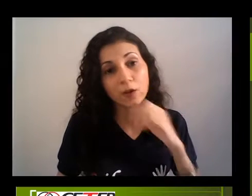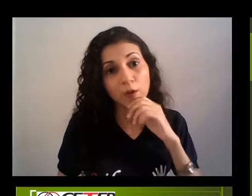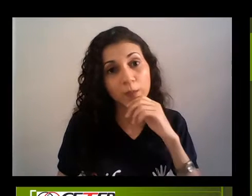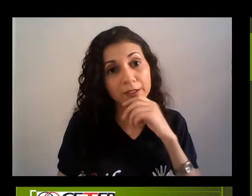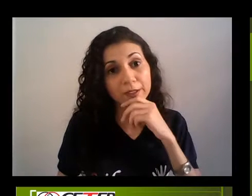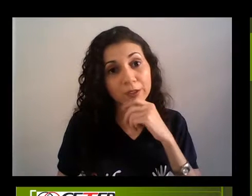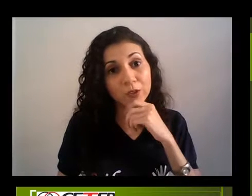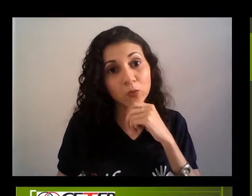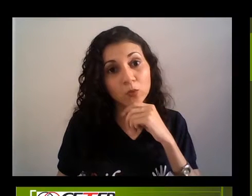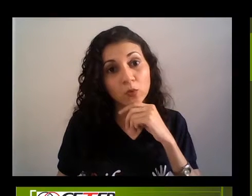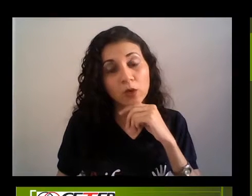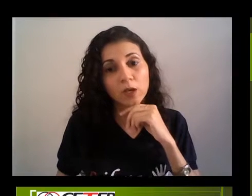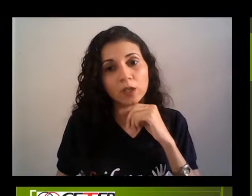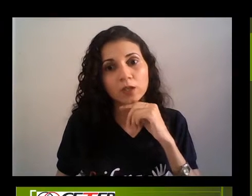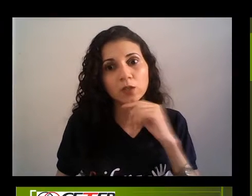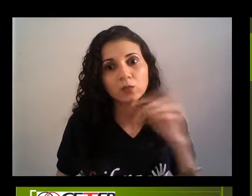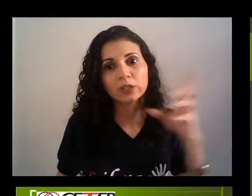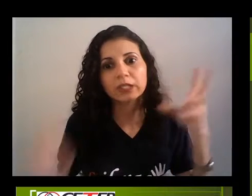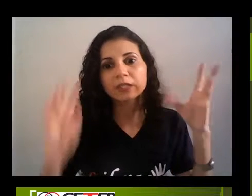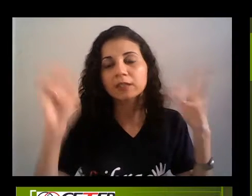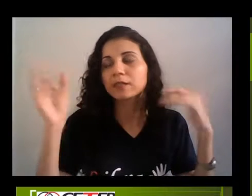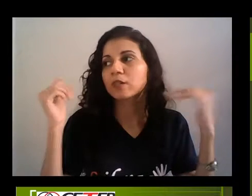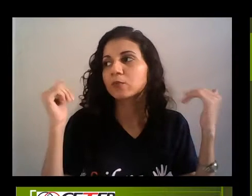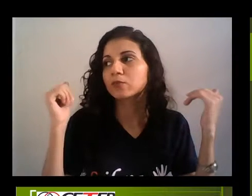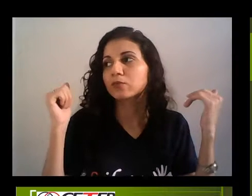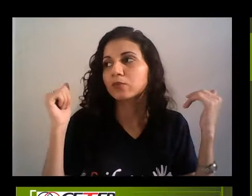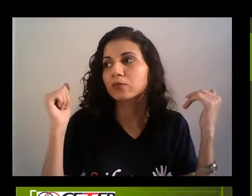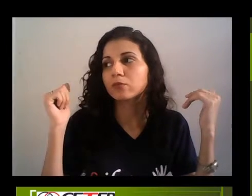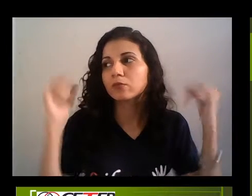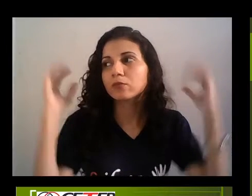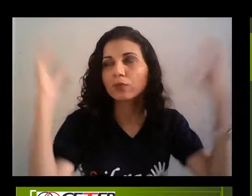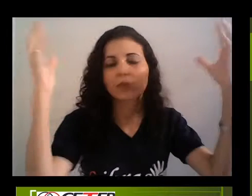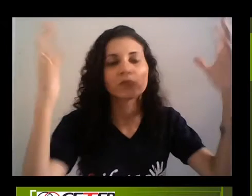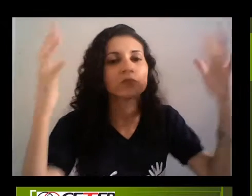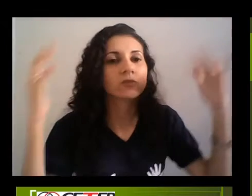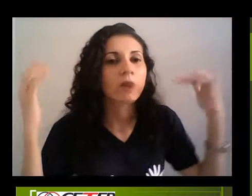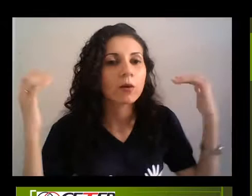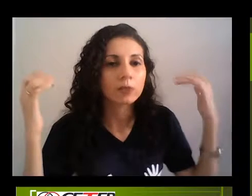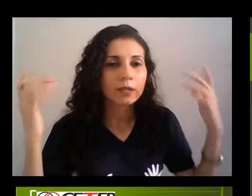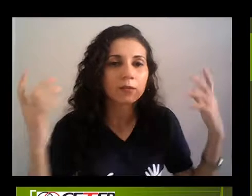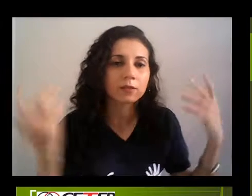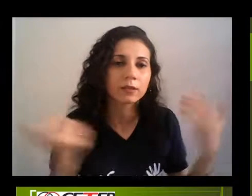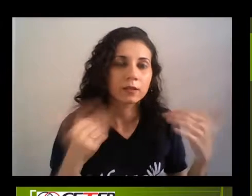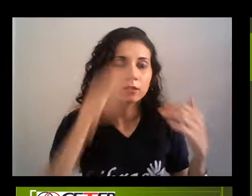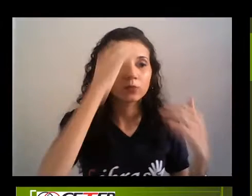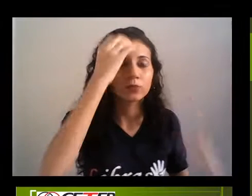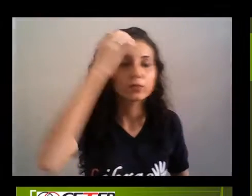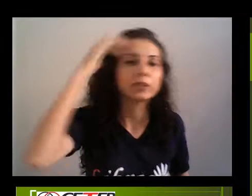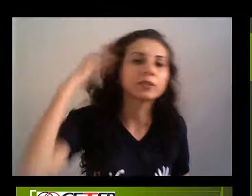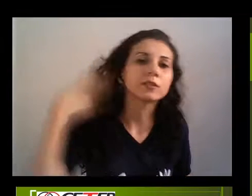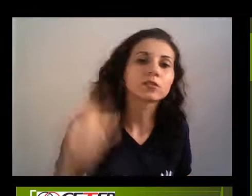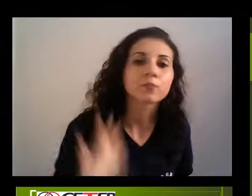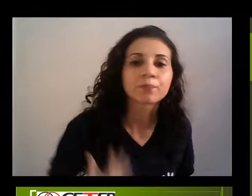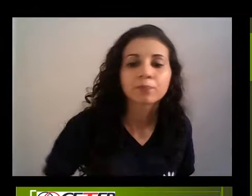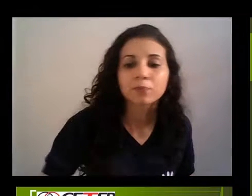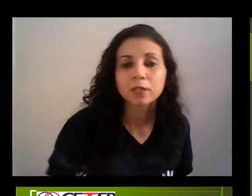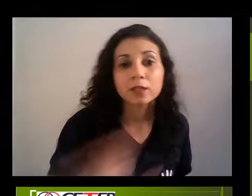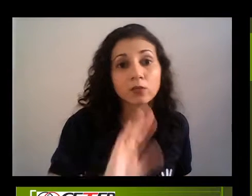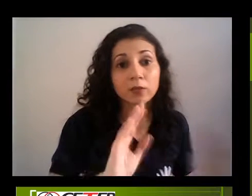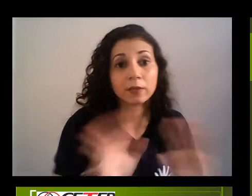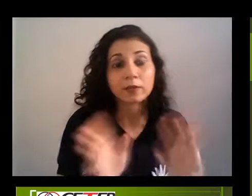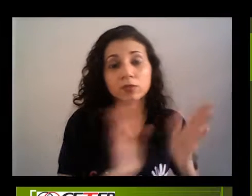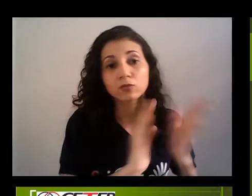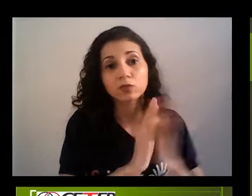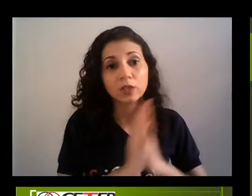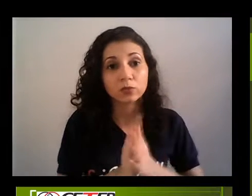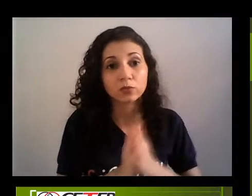comunicar oralmente, ela não utiliza, digamos, do campo visual, né? Ela não utiliza disso. Então,